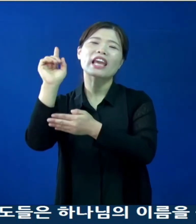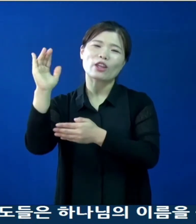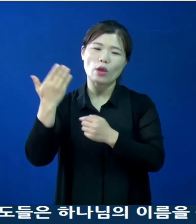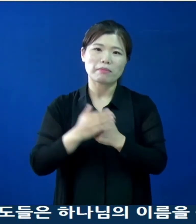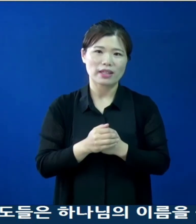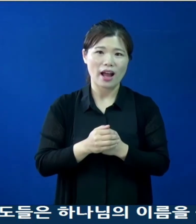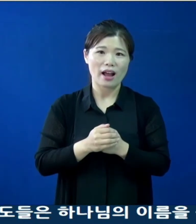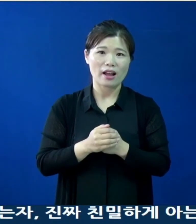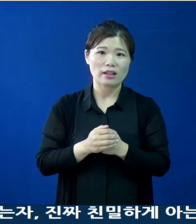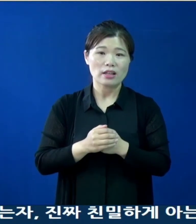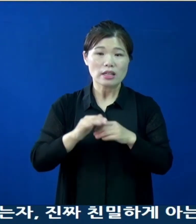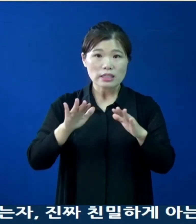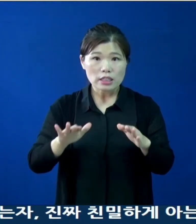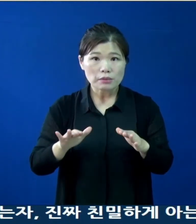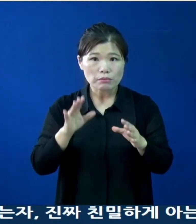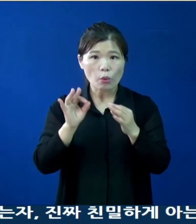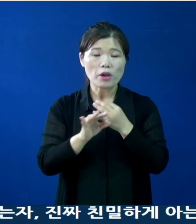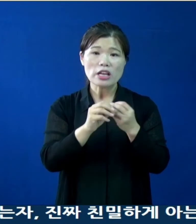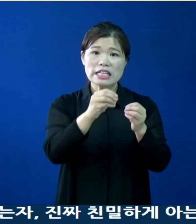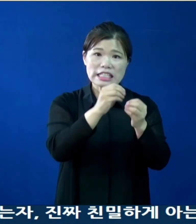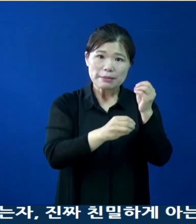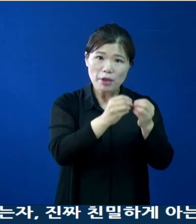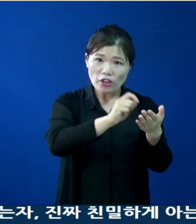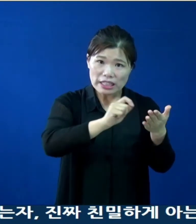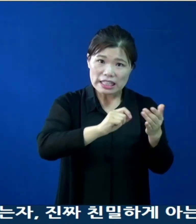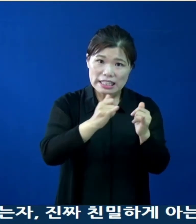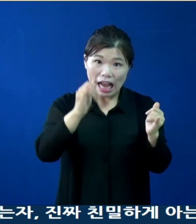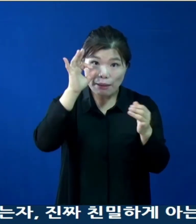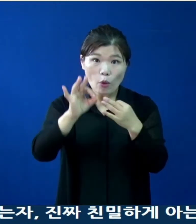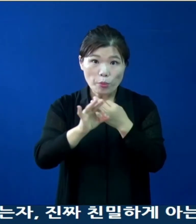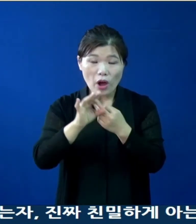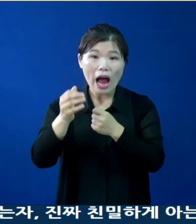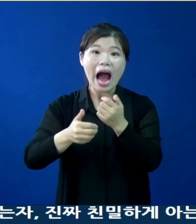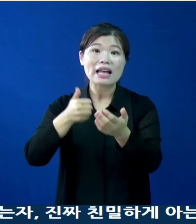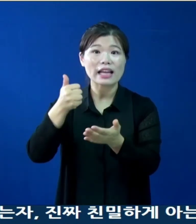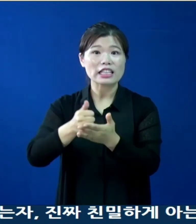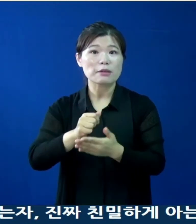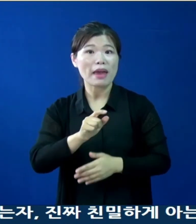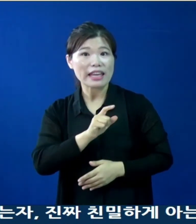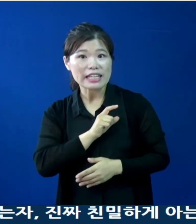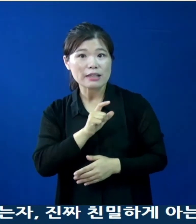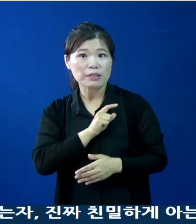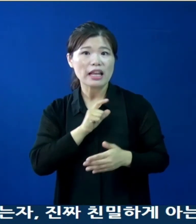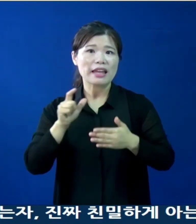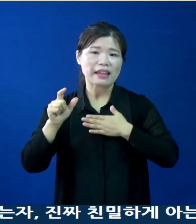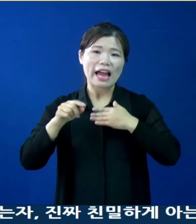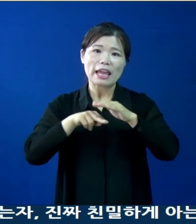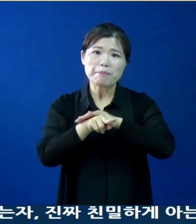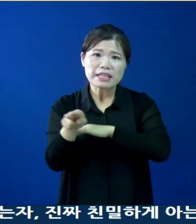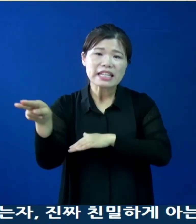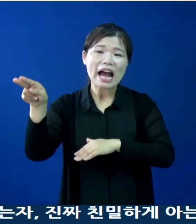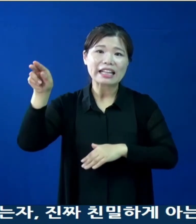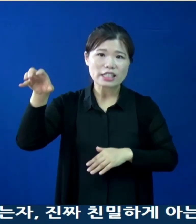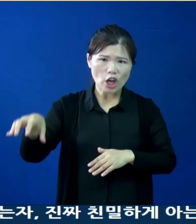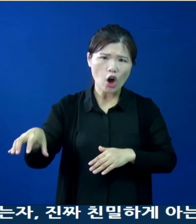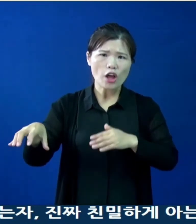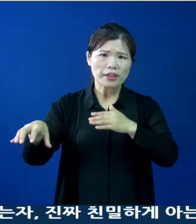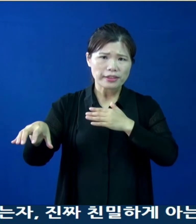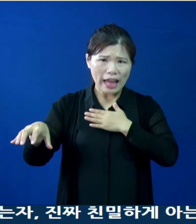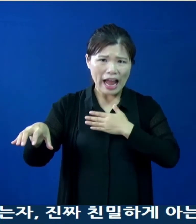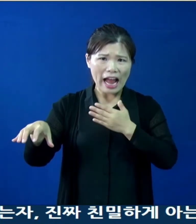이미 시편 기자가 시편 아까 2절에서 높였습니다. 하나님의 이름은 나의 피난처요, 나의 요새요,